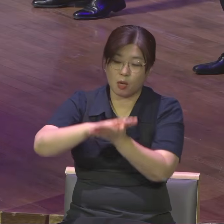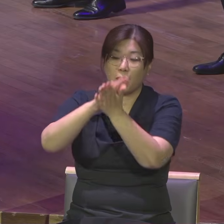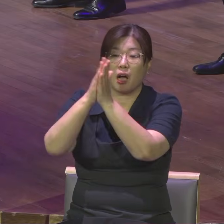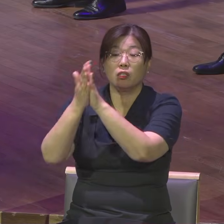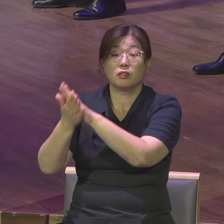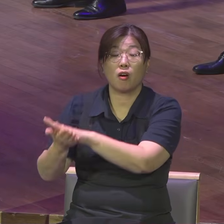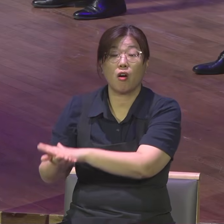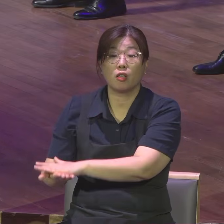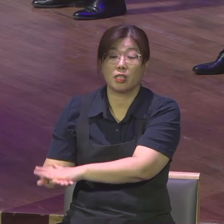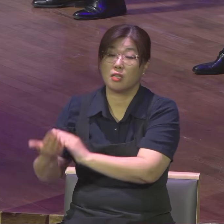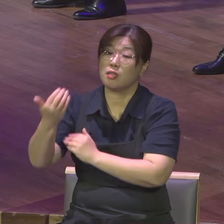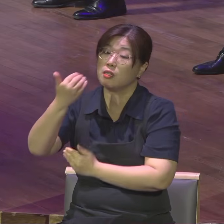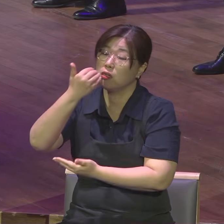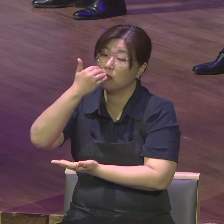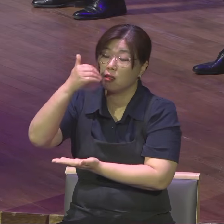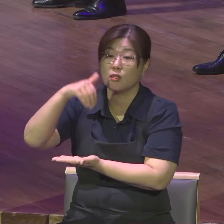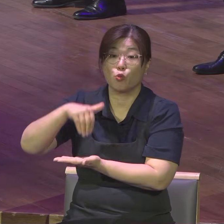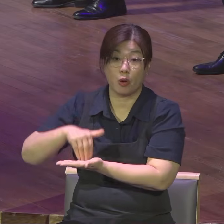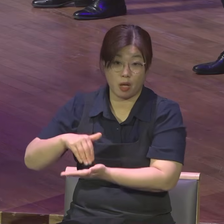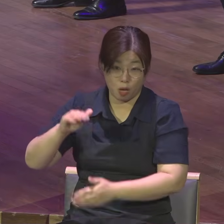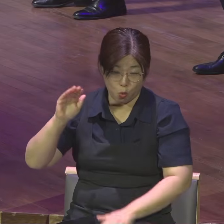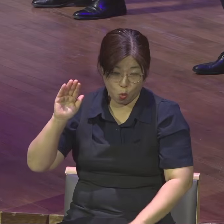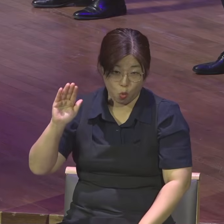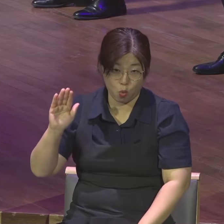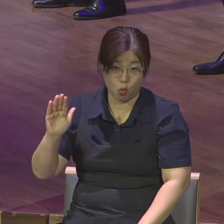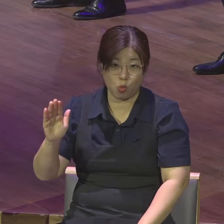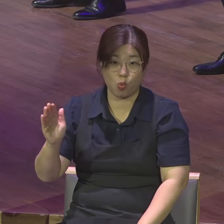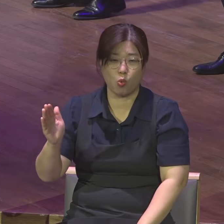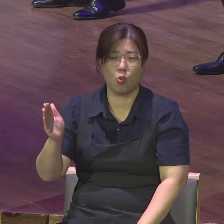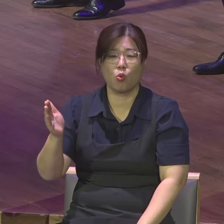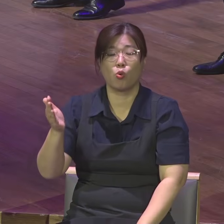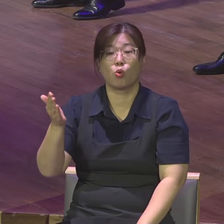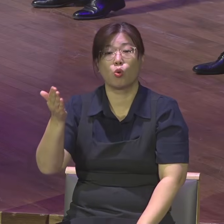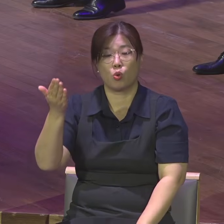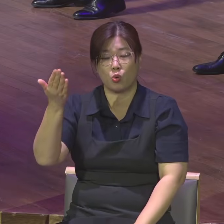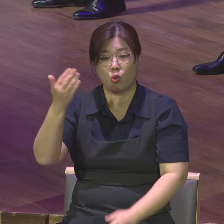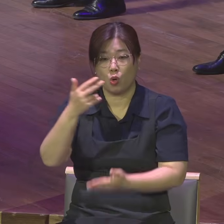바다가 반석이 되고